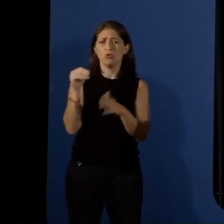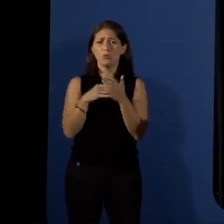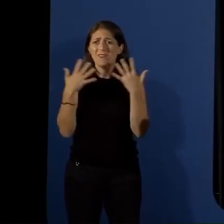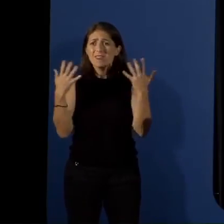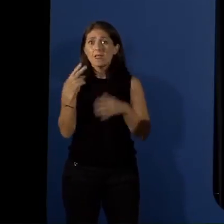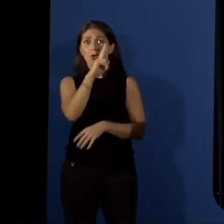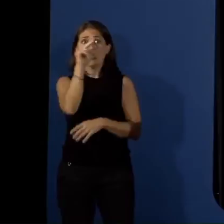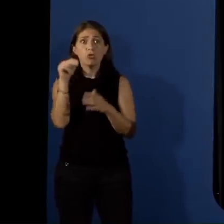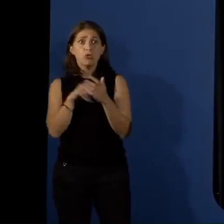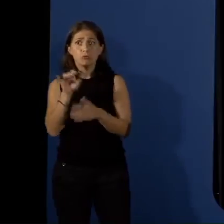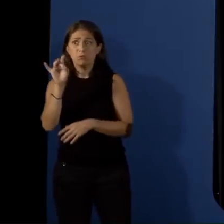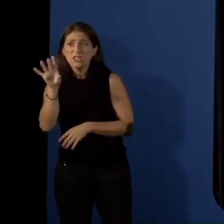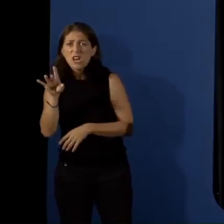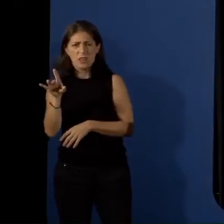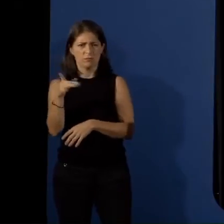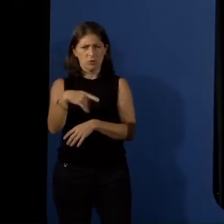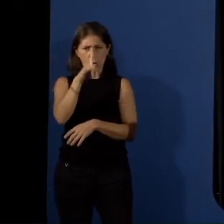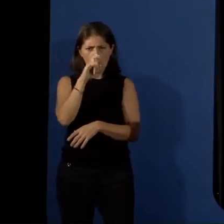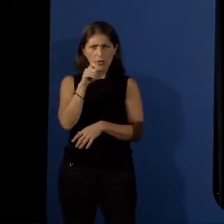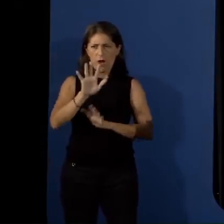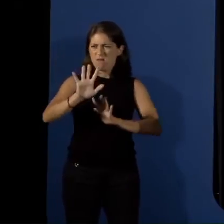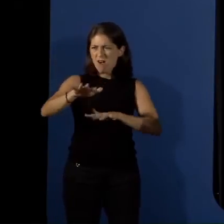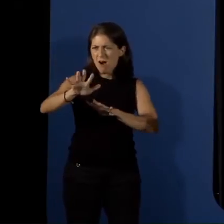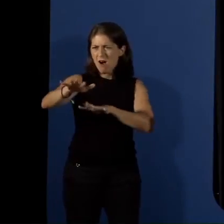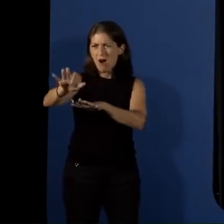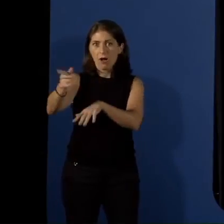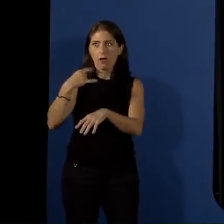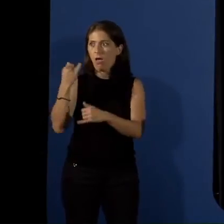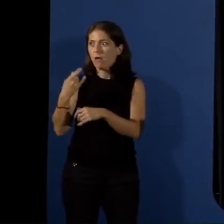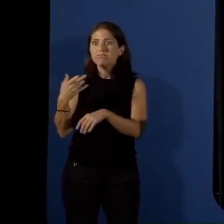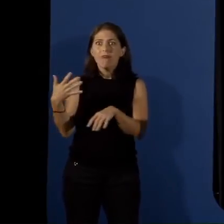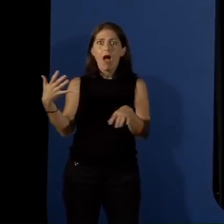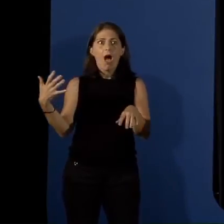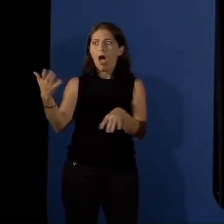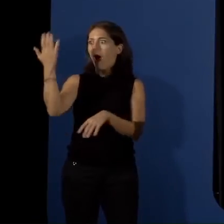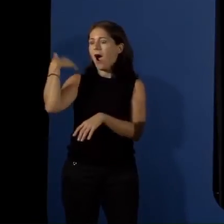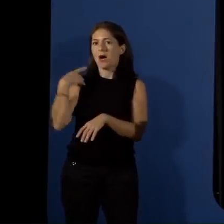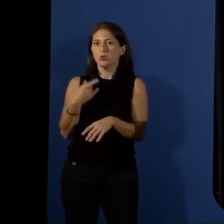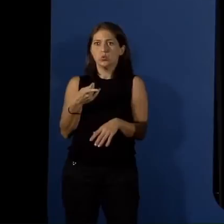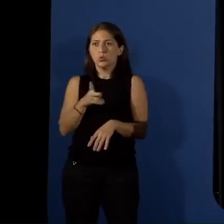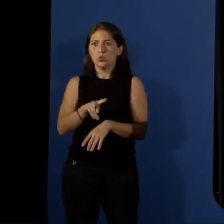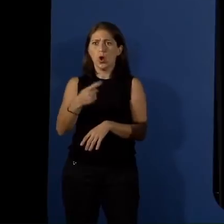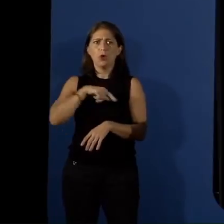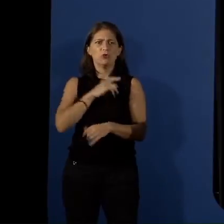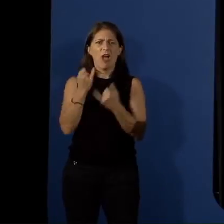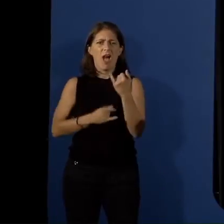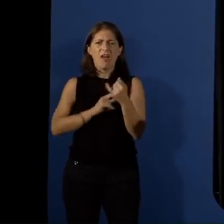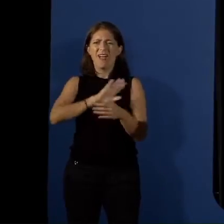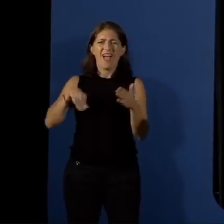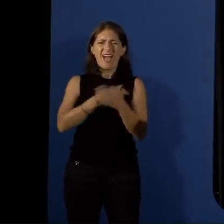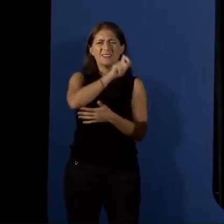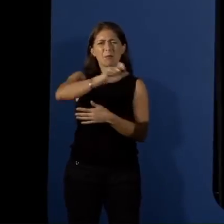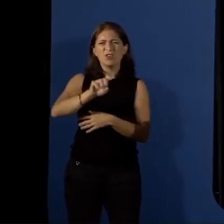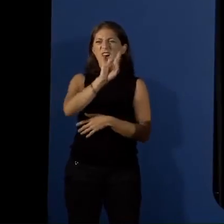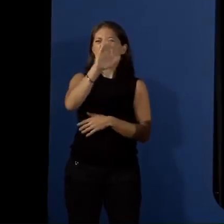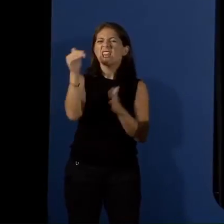o 2013, aquelas tremendas manifestacións nunca vistas en Monforte, donde xuntamos a máis de 15.000 persoas